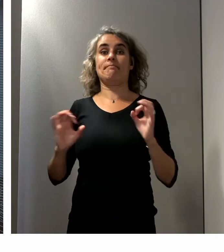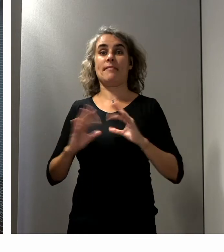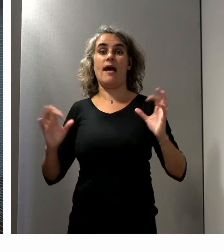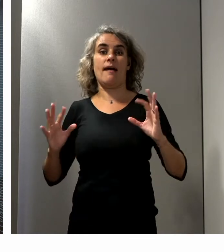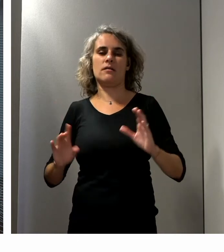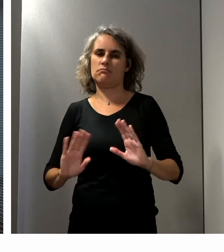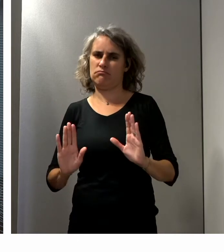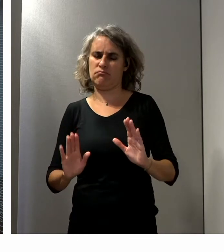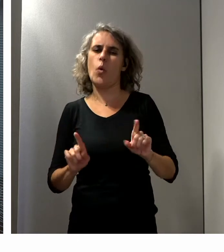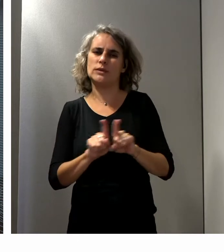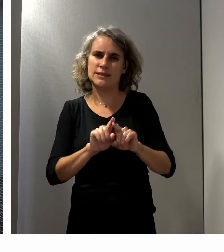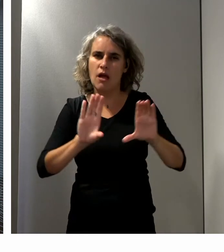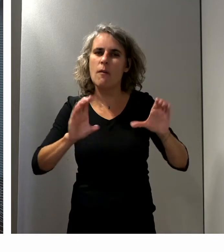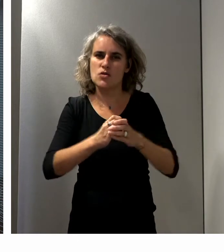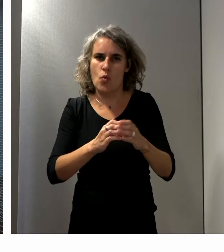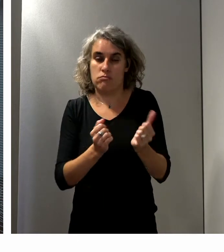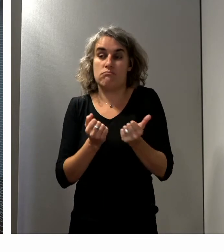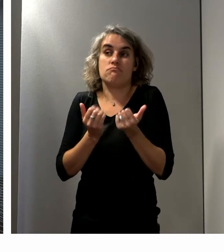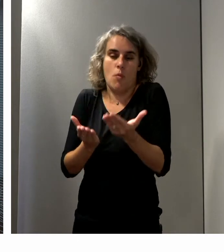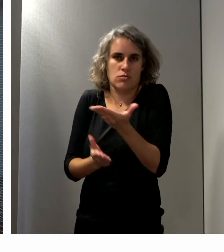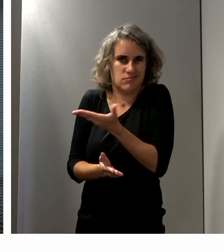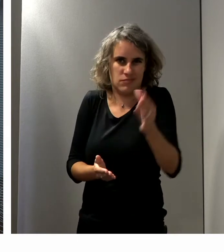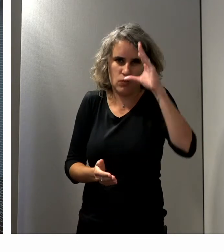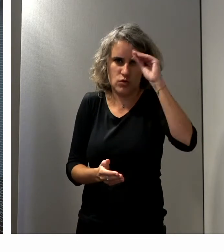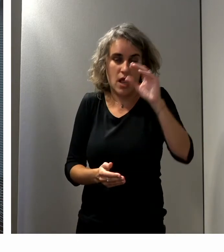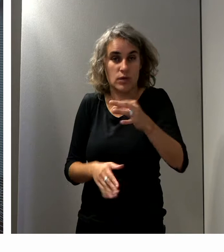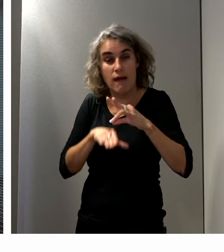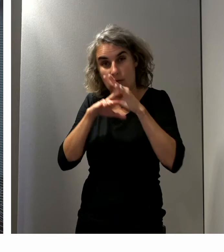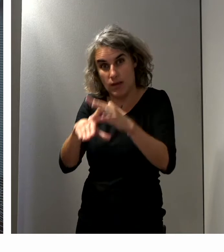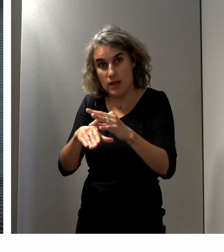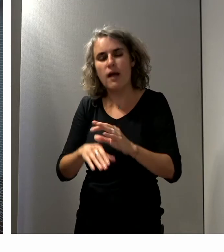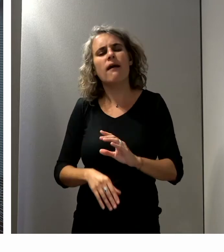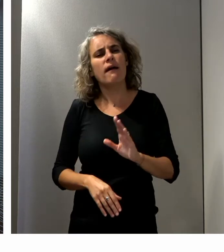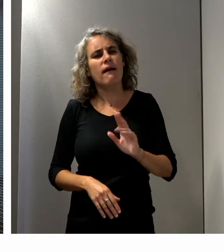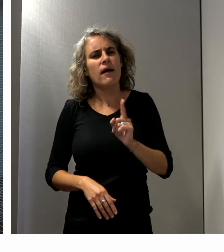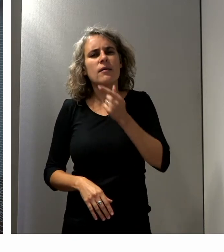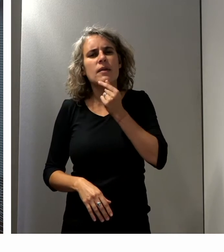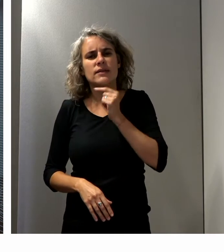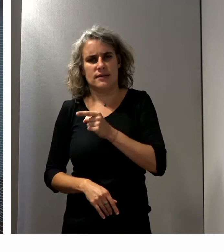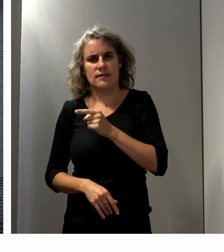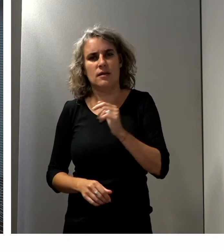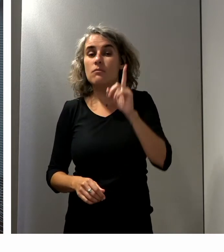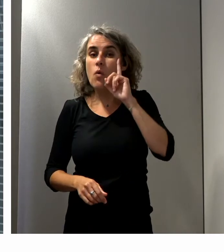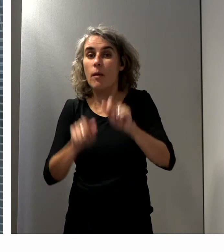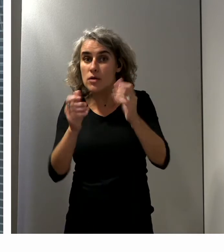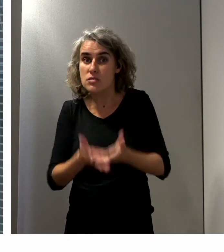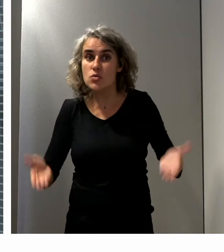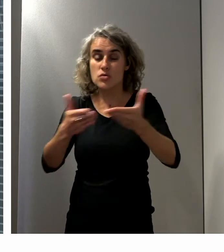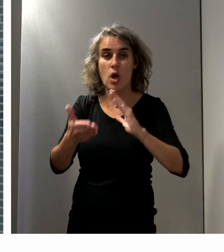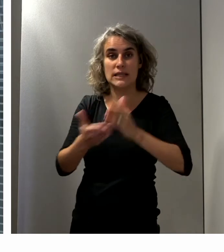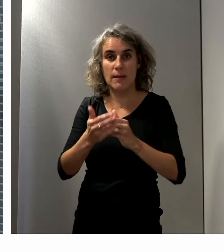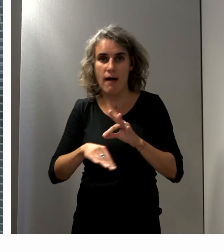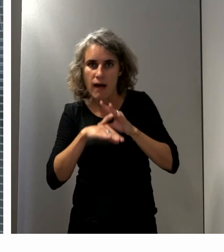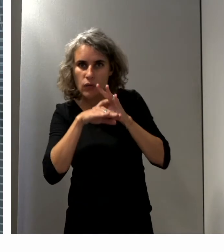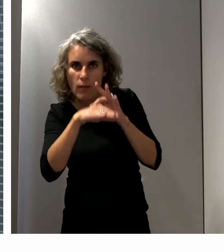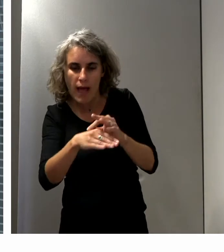de déployer également un module de formation pour pouvoir les accompagner. C'est pas facile quand on accompagne des personnes en situation de handicap. On a